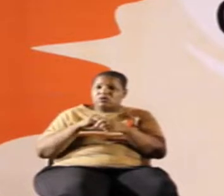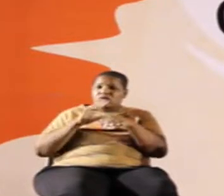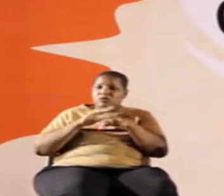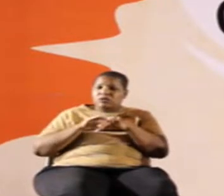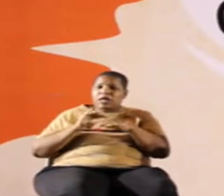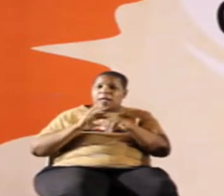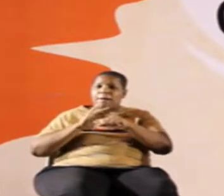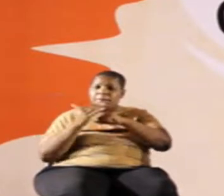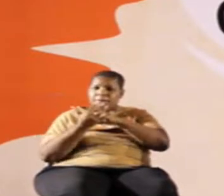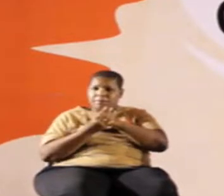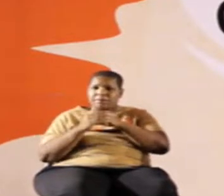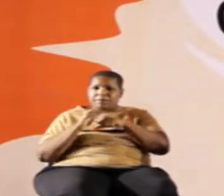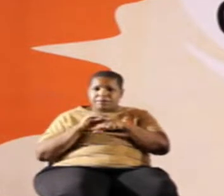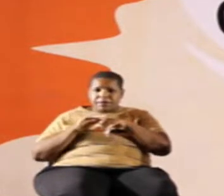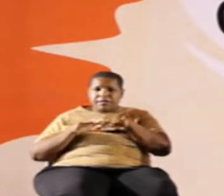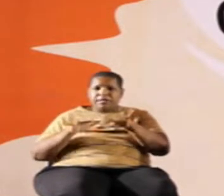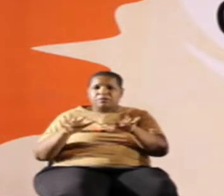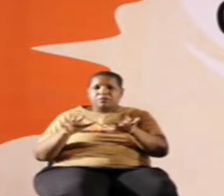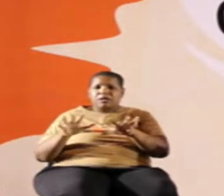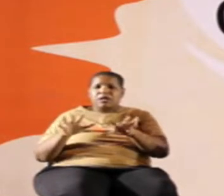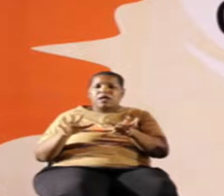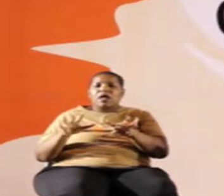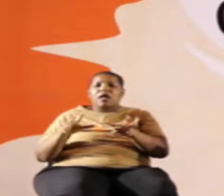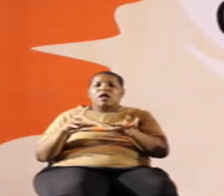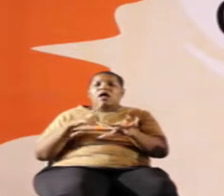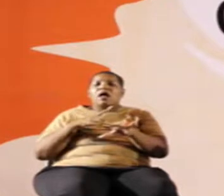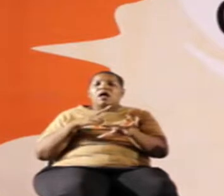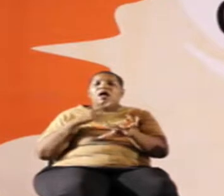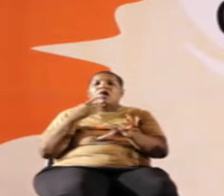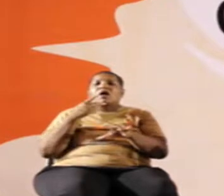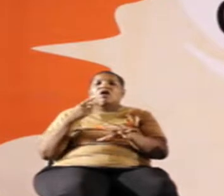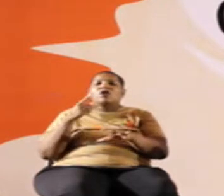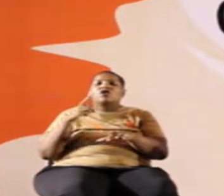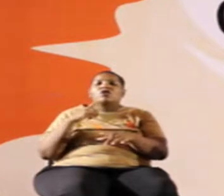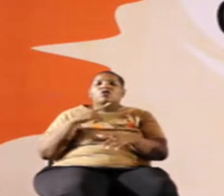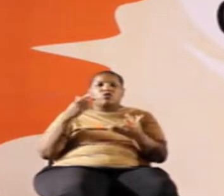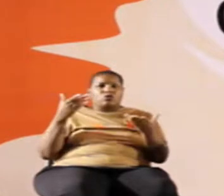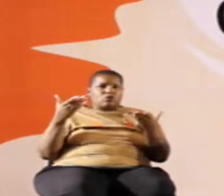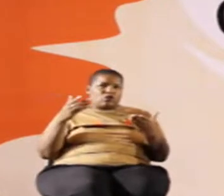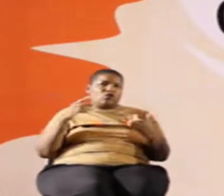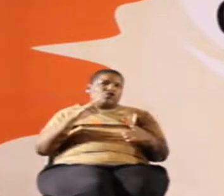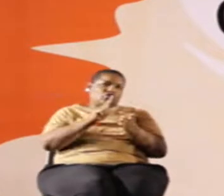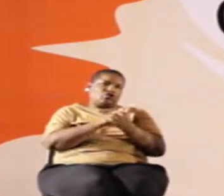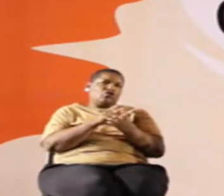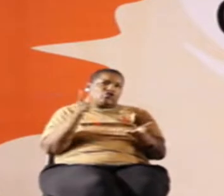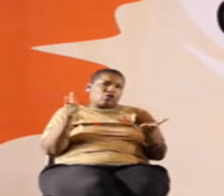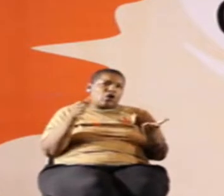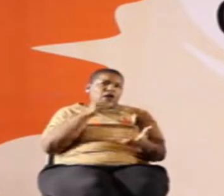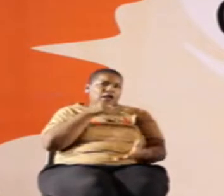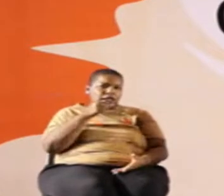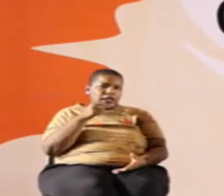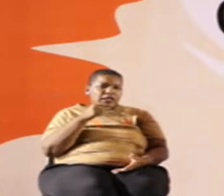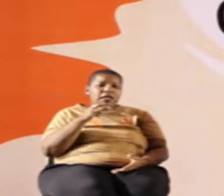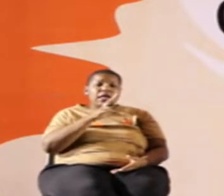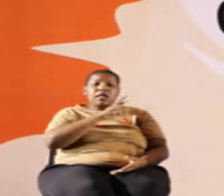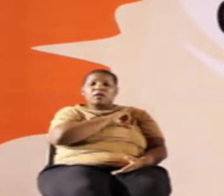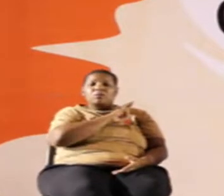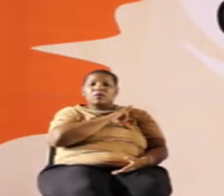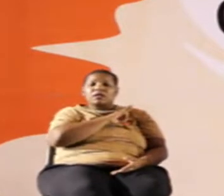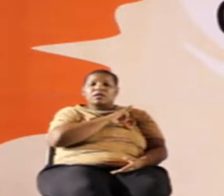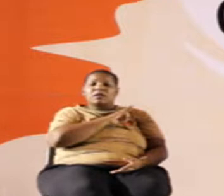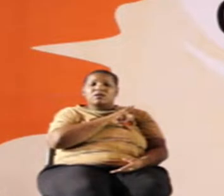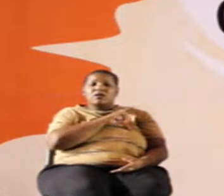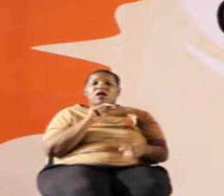40 anos do Viva Maria, a Mara Regia, que é a jornalista responsável pelo programa,